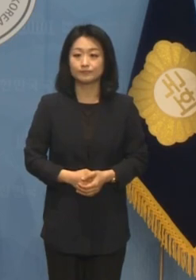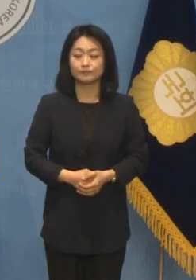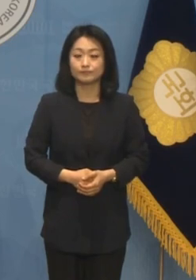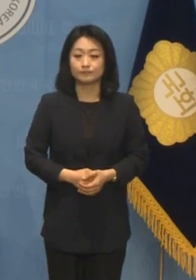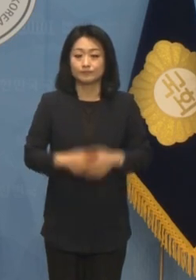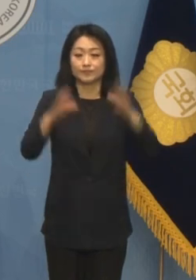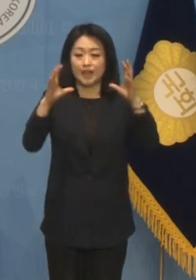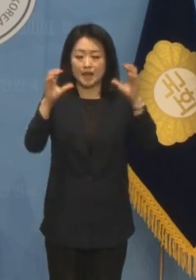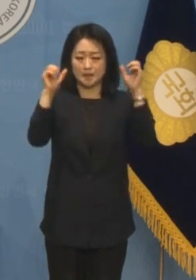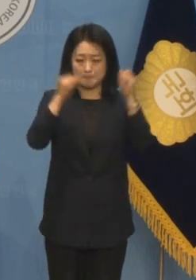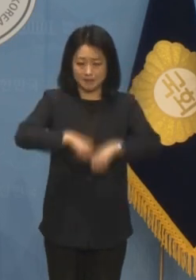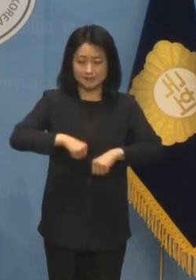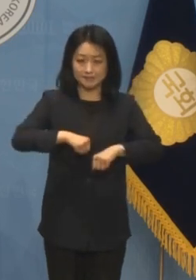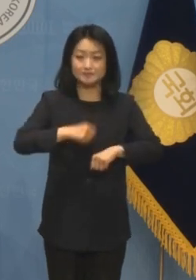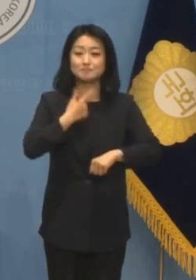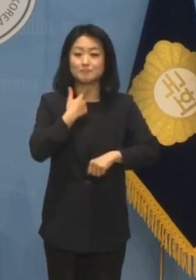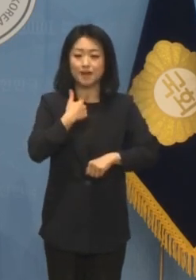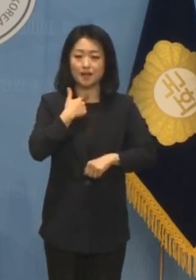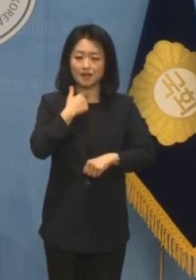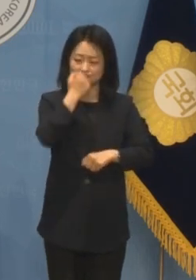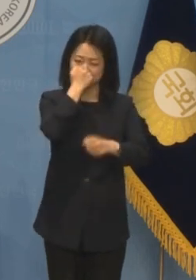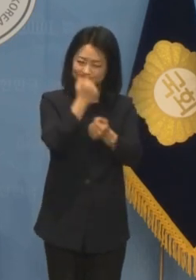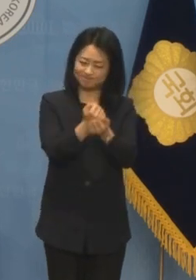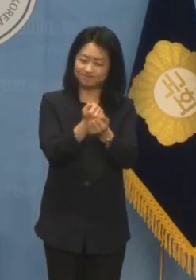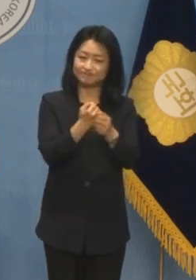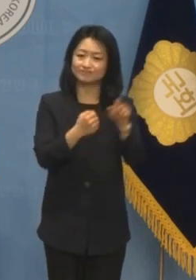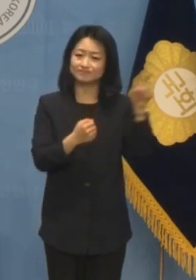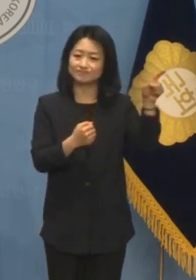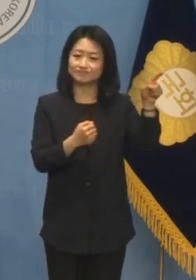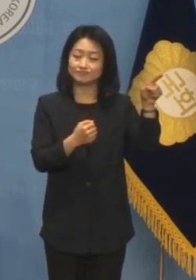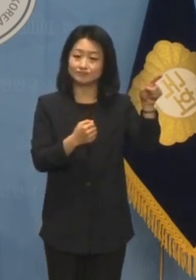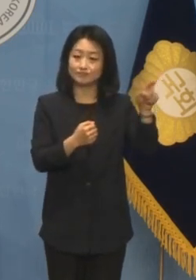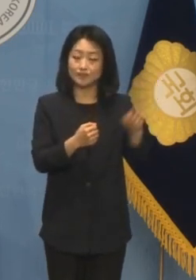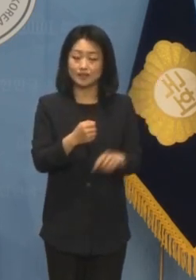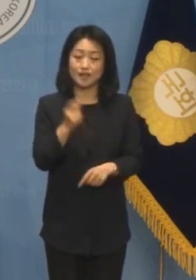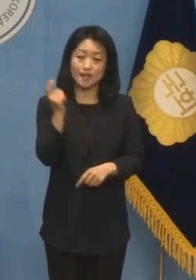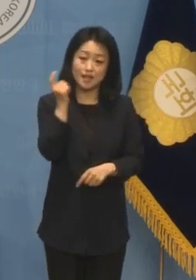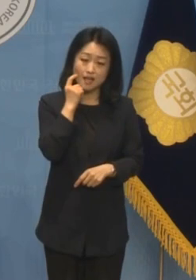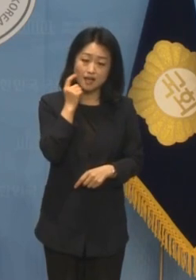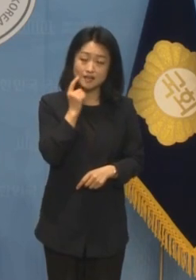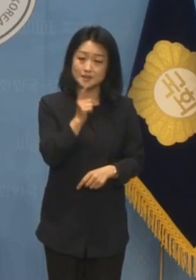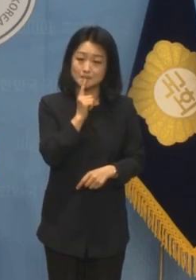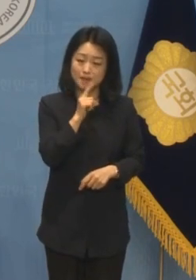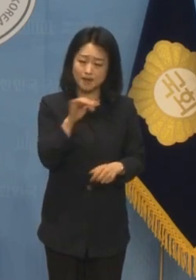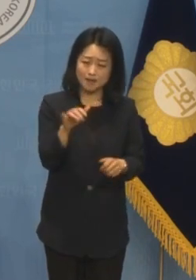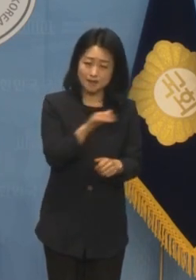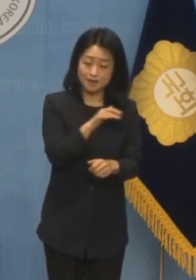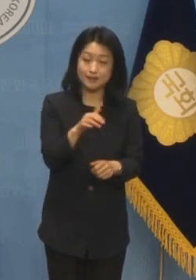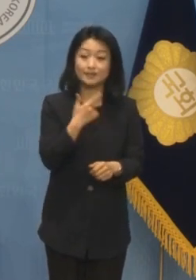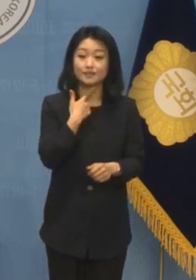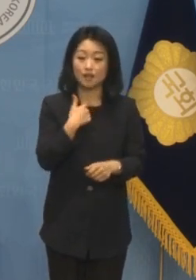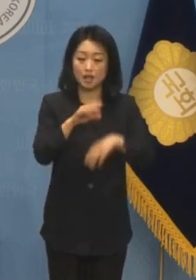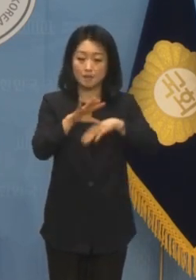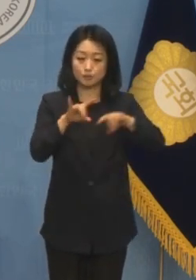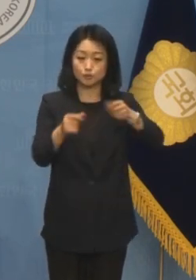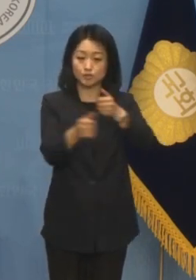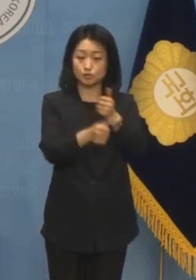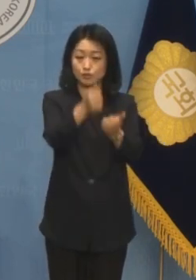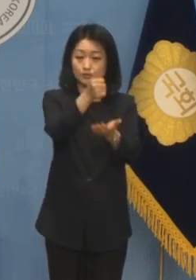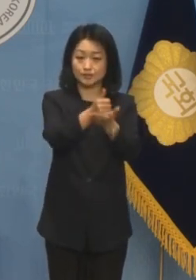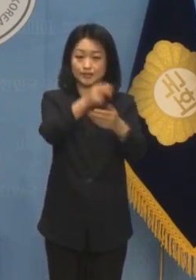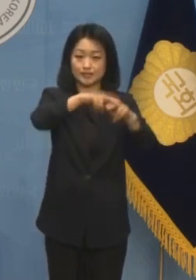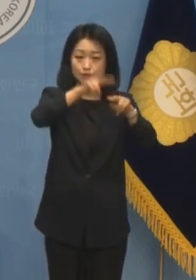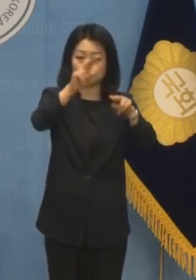나라 망신시키고 뻔뻔한 거짓말로 덮으려 한 류일임 방심위원장은 즉각 사퇴하십시오.